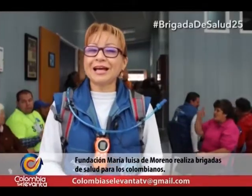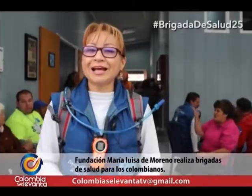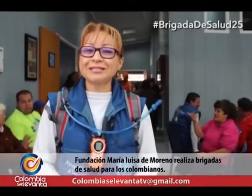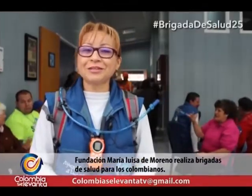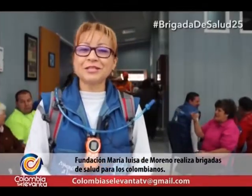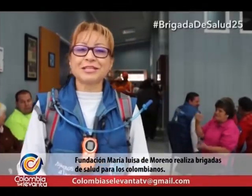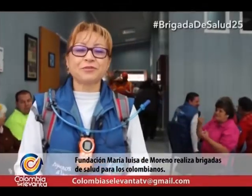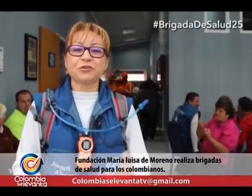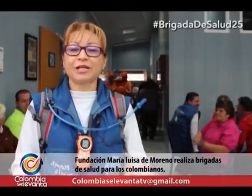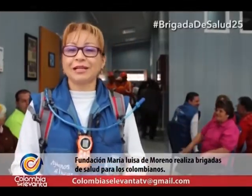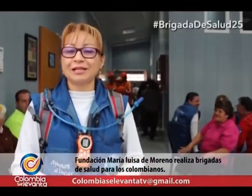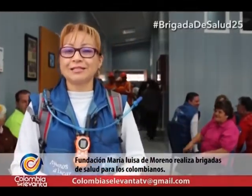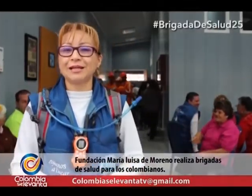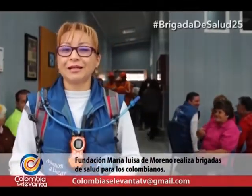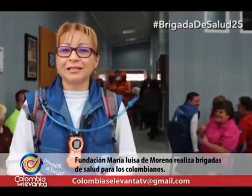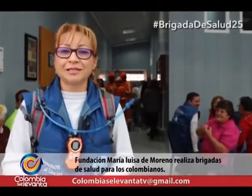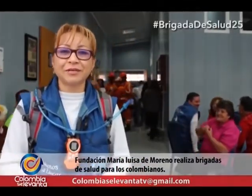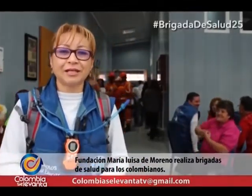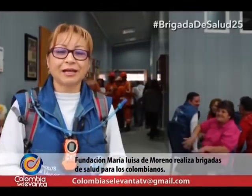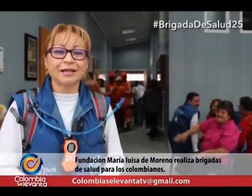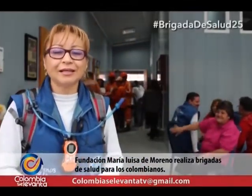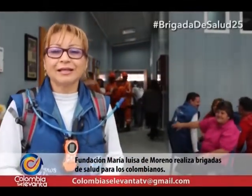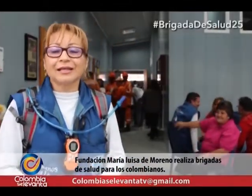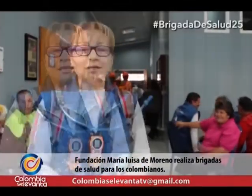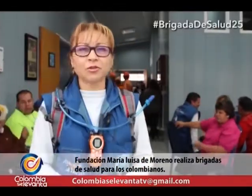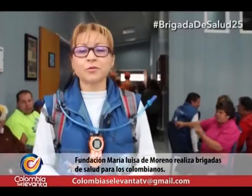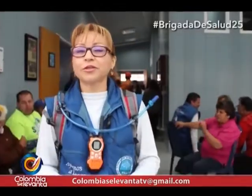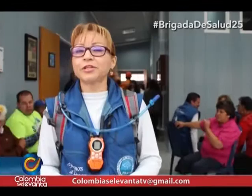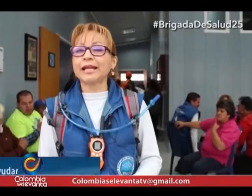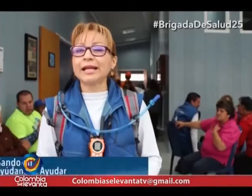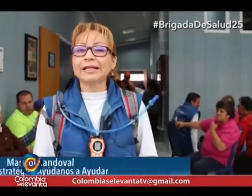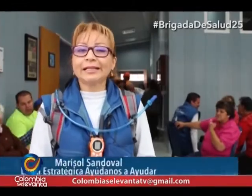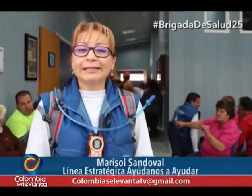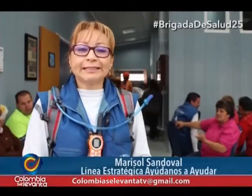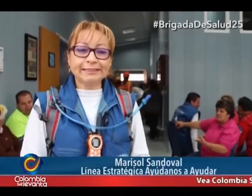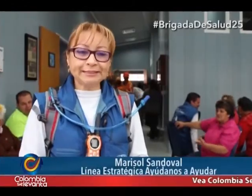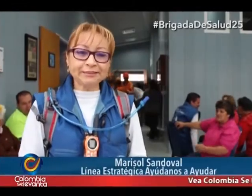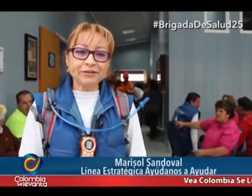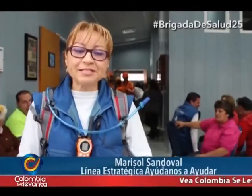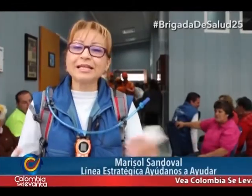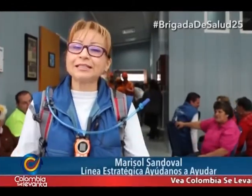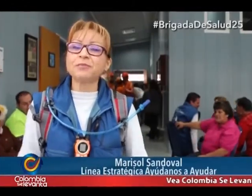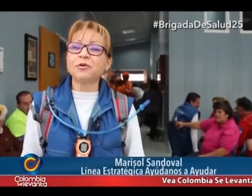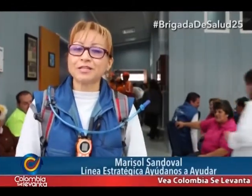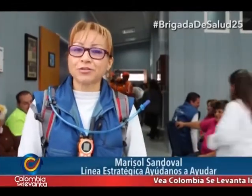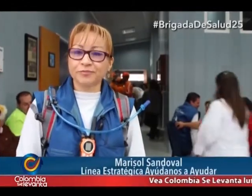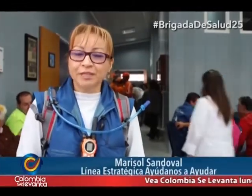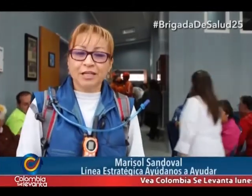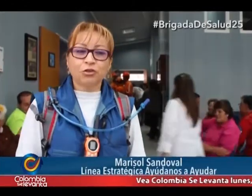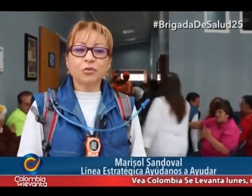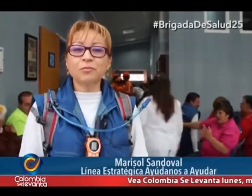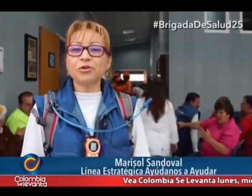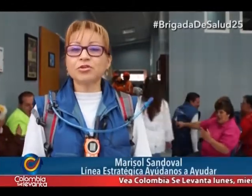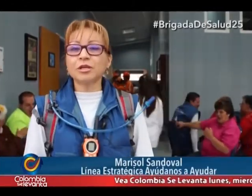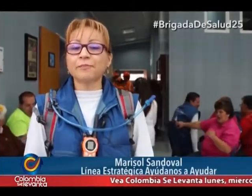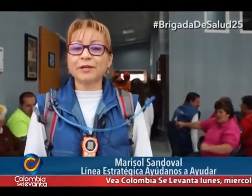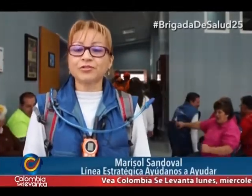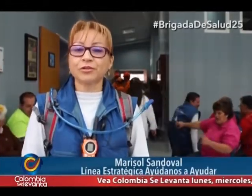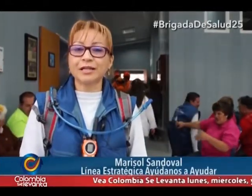ha sido excepcional, en esta brigada hemos podido tener diversidad de población. Tuvimos personas